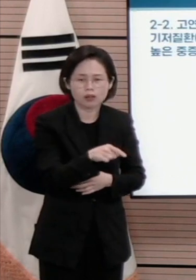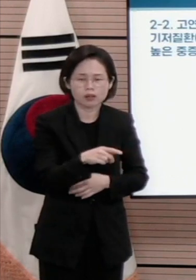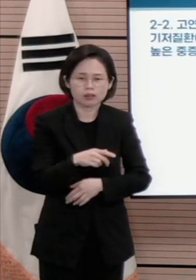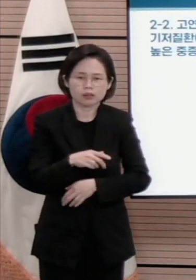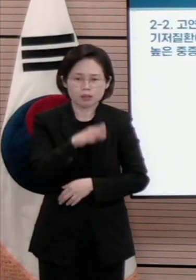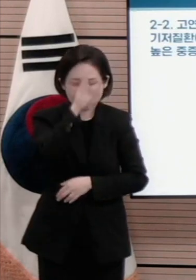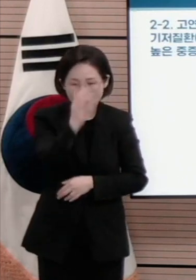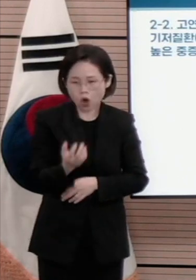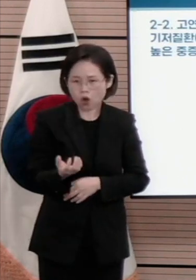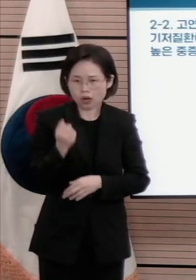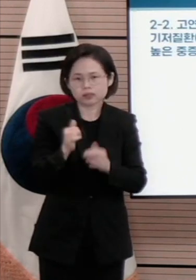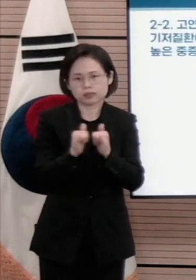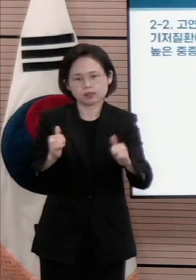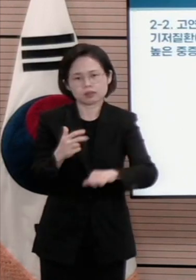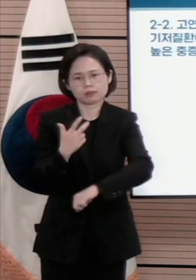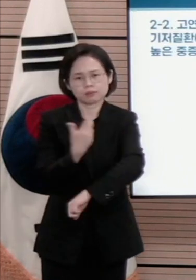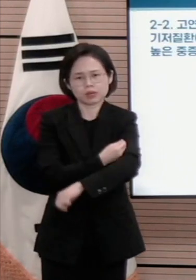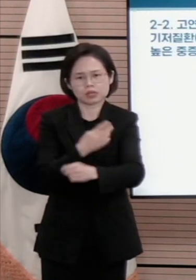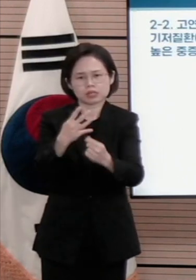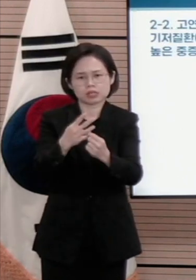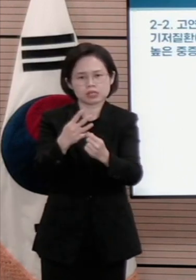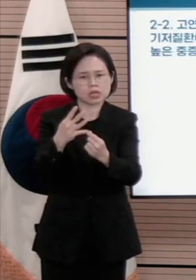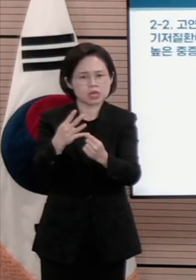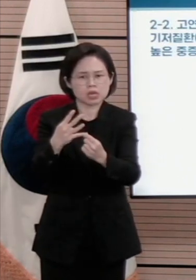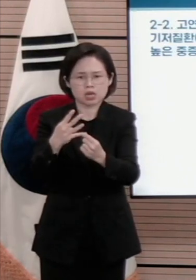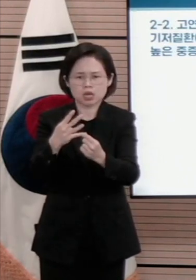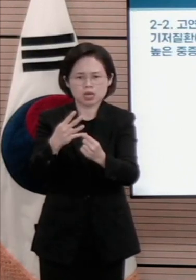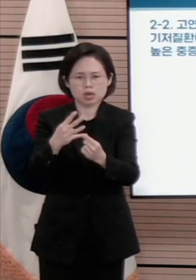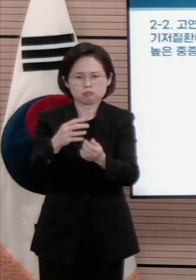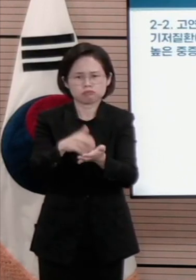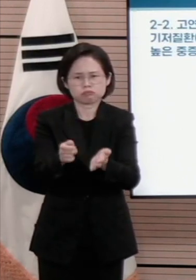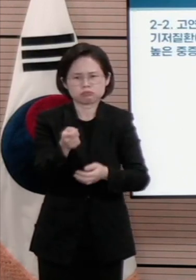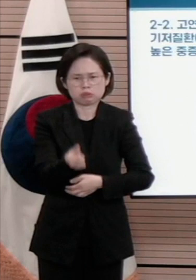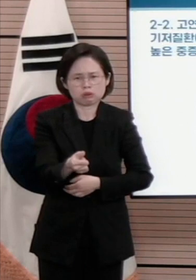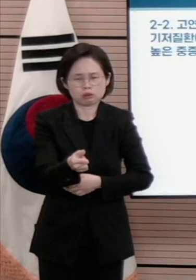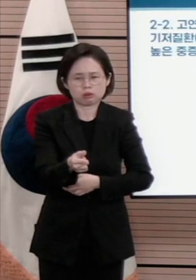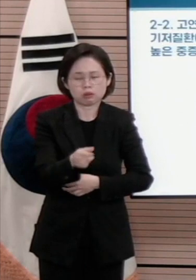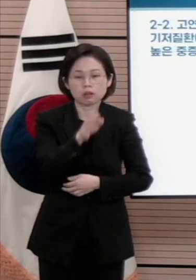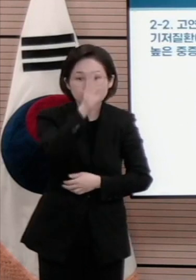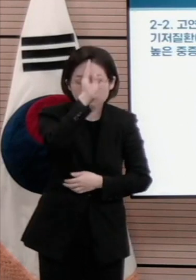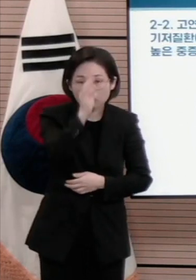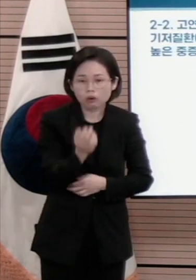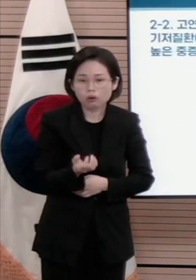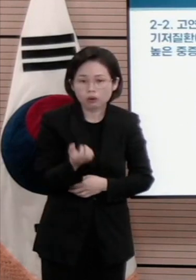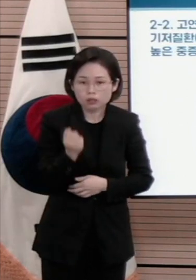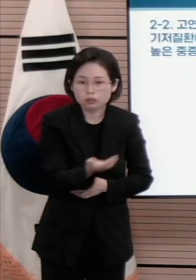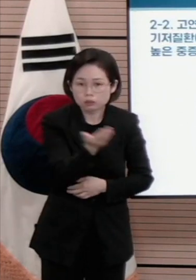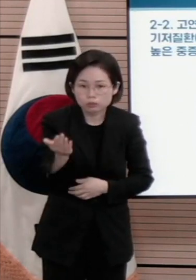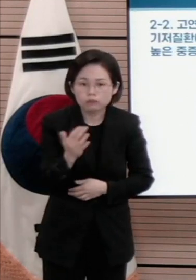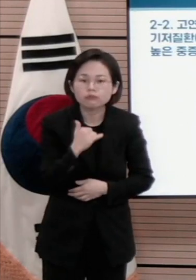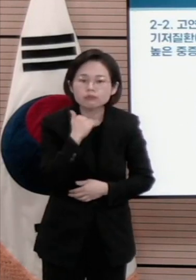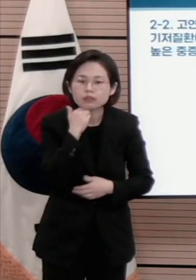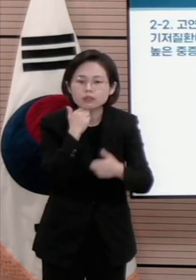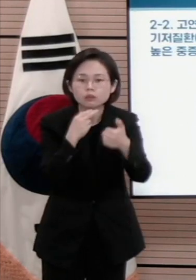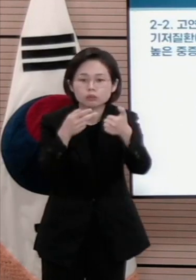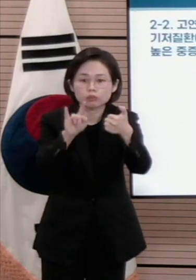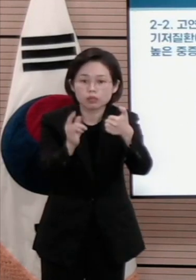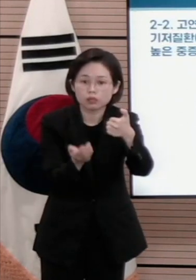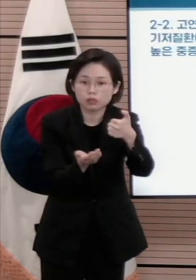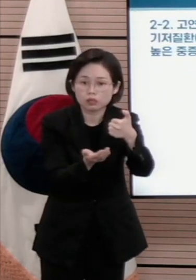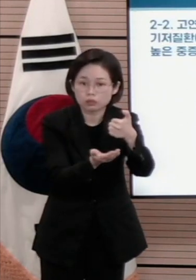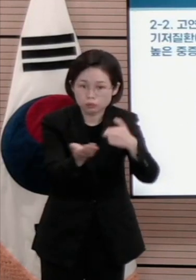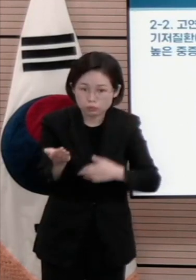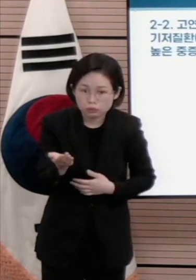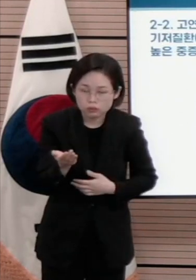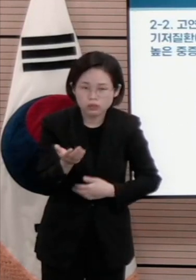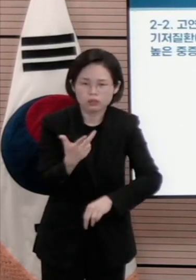아직 높지 않은 상황이어서 기저질환을 가지고 계신 분들 또 50대 이상에 해당하시는 분들은